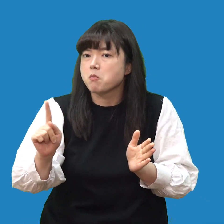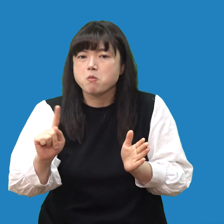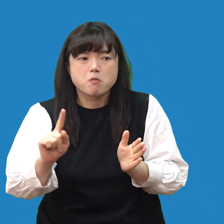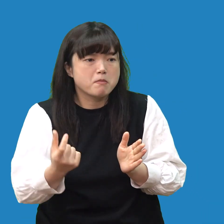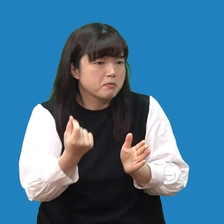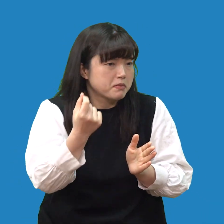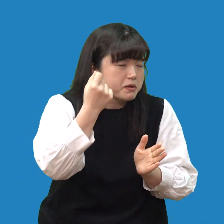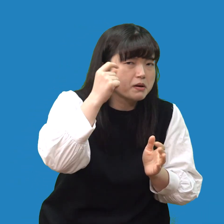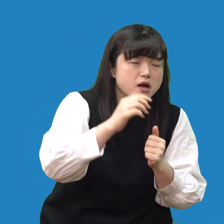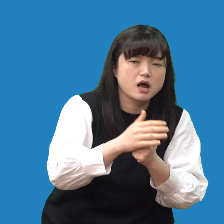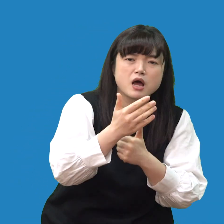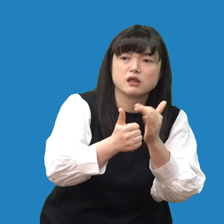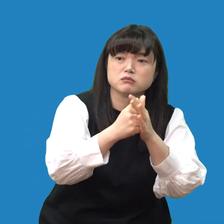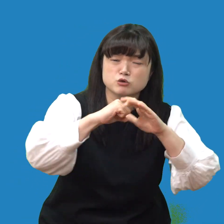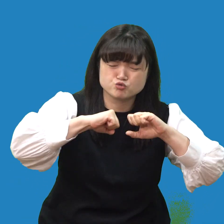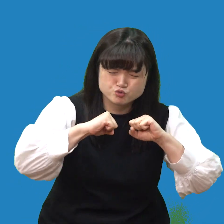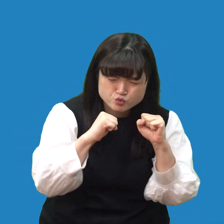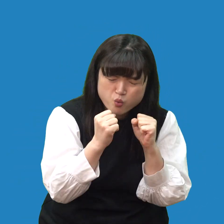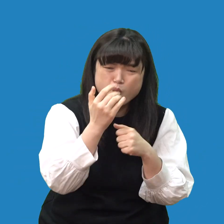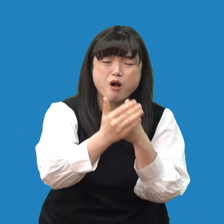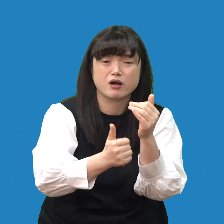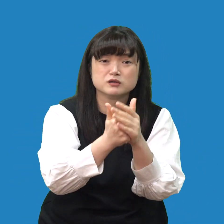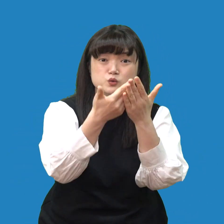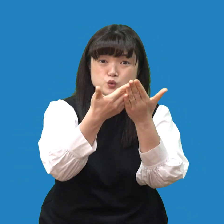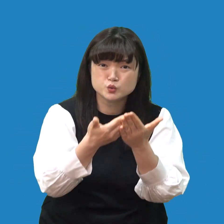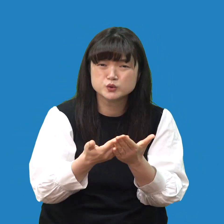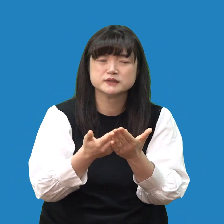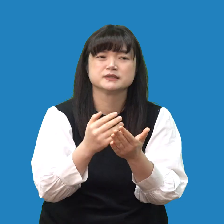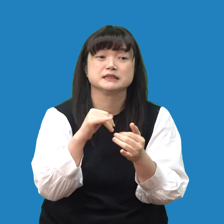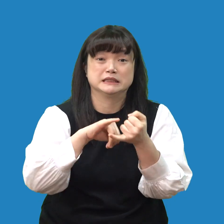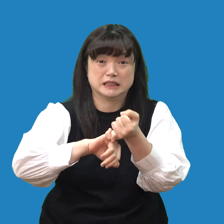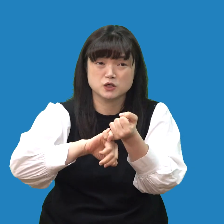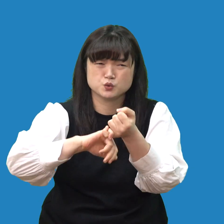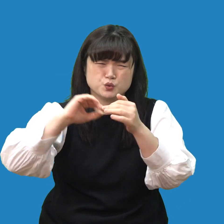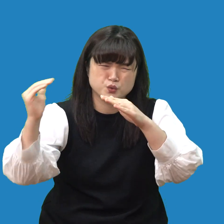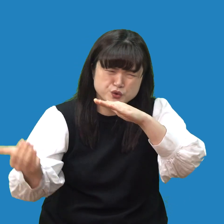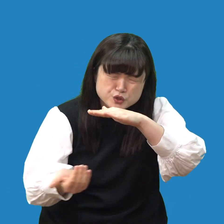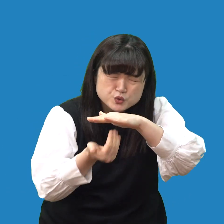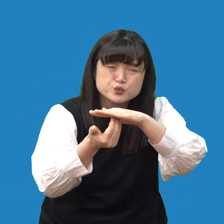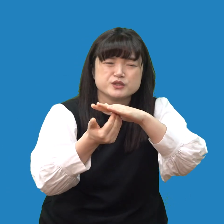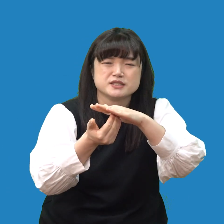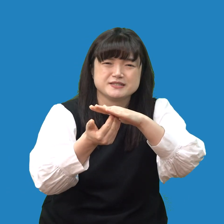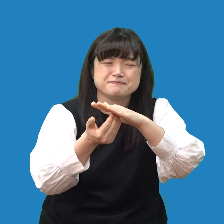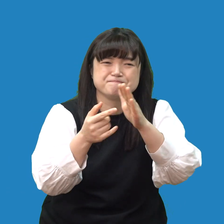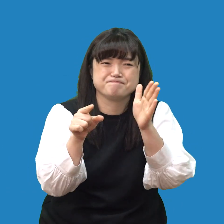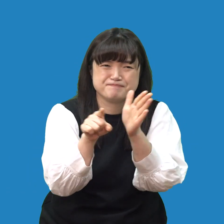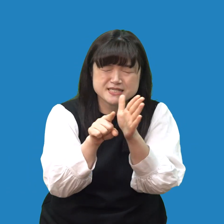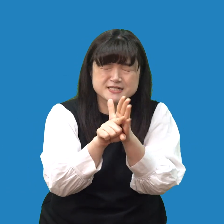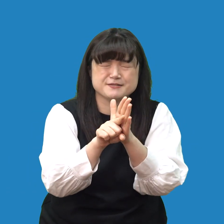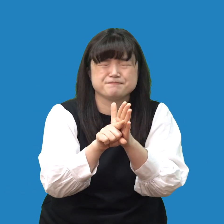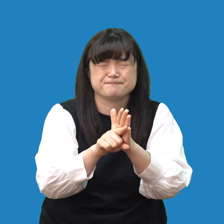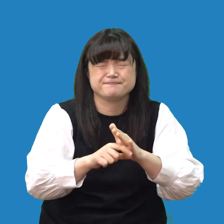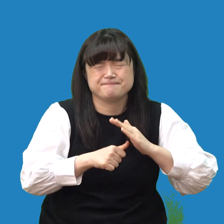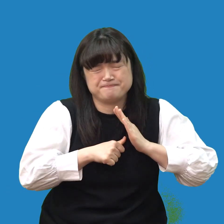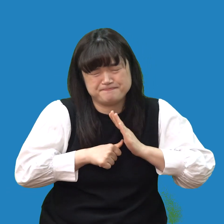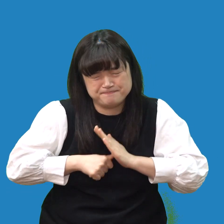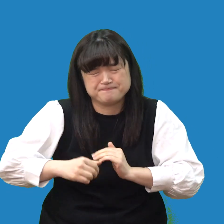하나님께 순종하며 하나님께서 주신 그 약속을 이루신다는 믿음으로 인내하며 기다려야 합니다.